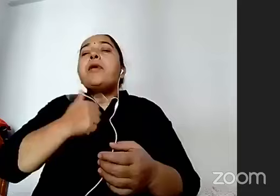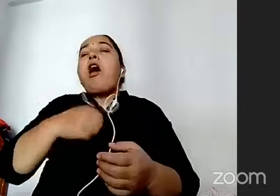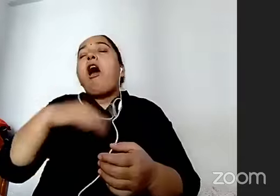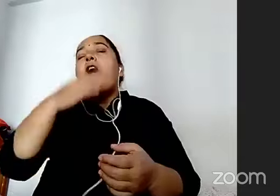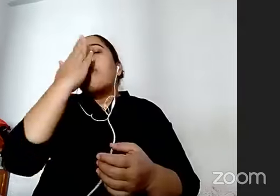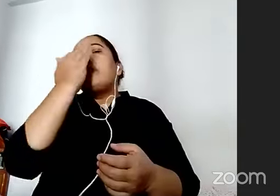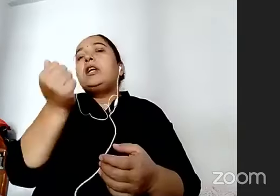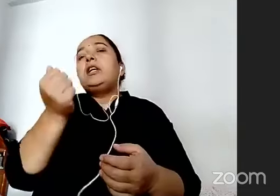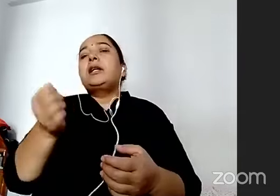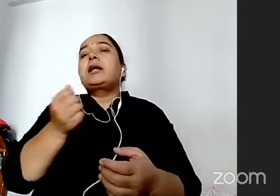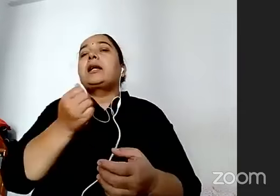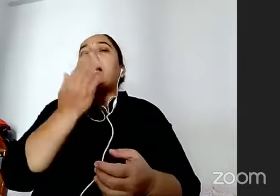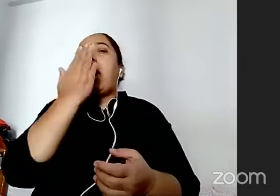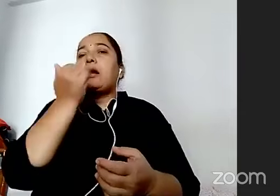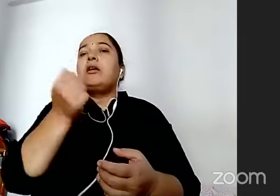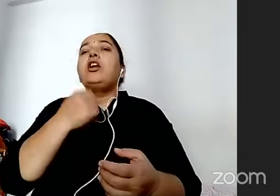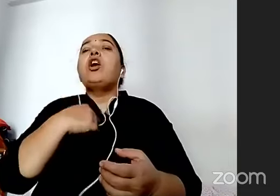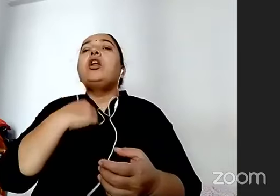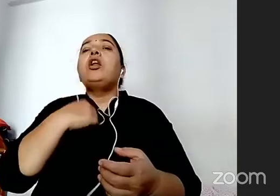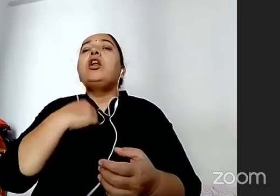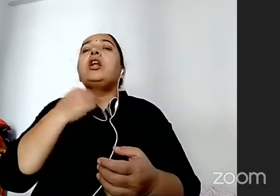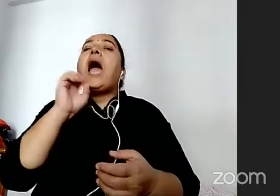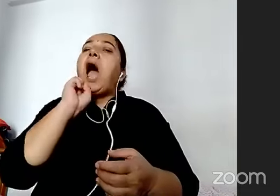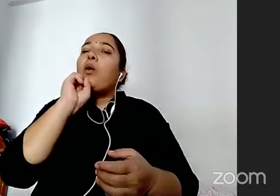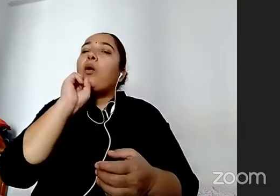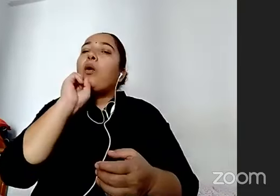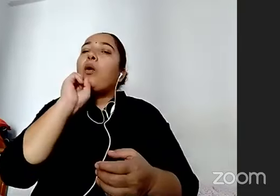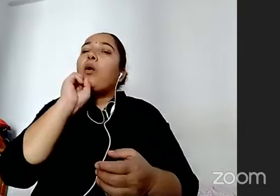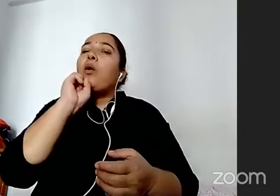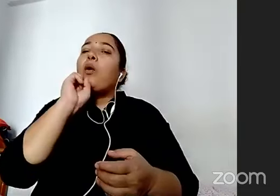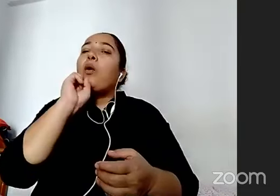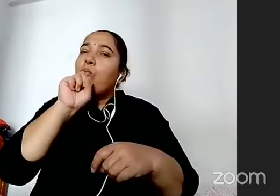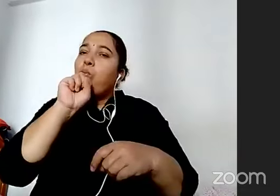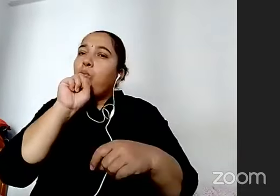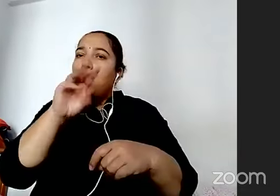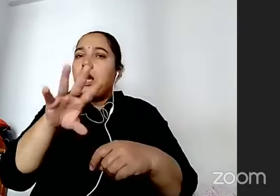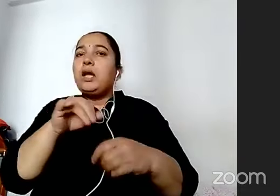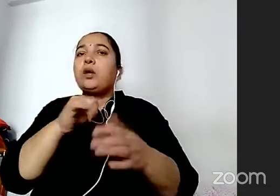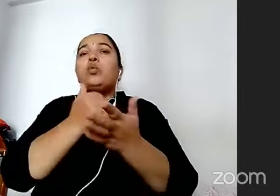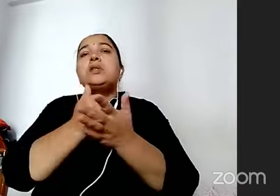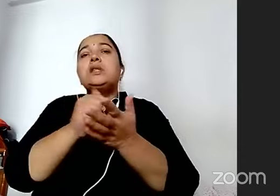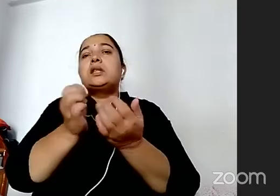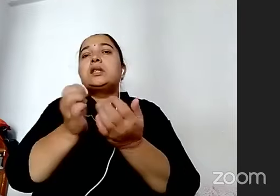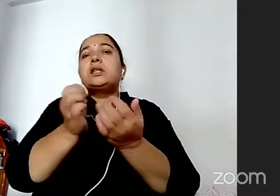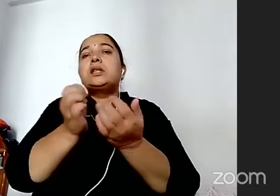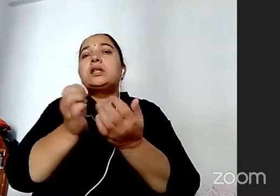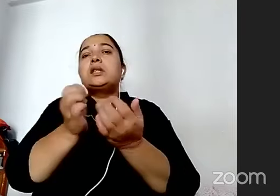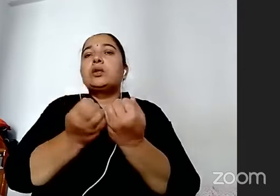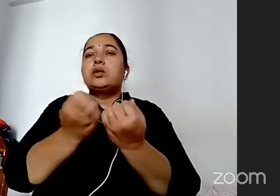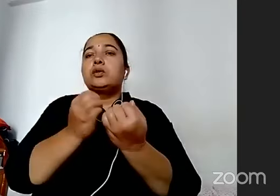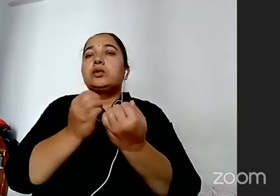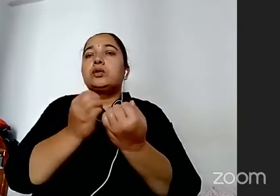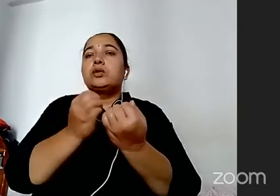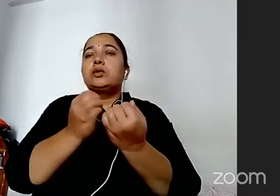हुनसक्छ, तर पनि म बोल्ने प्रयास गर्छु। सर्वप्रथम त म बडी एन्ड डेटालाई एकदम धन्यवाद दिन